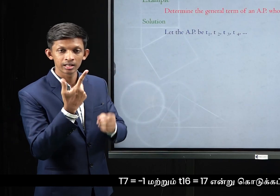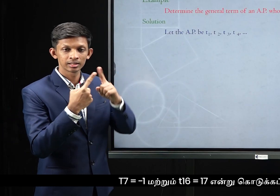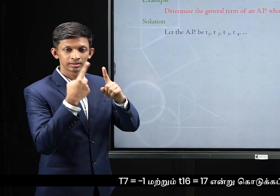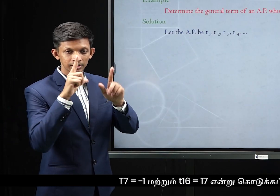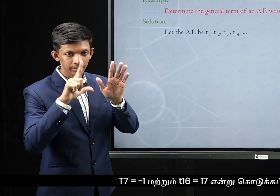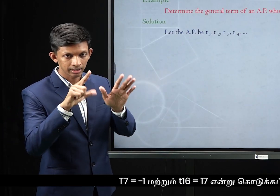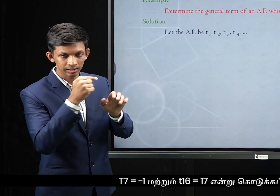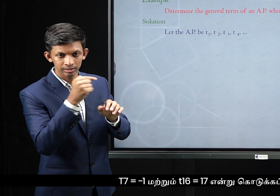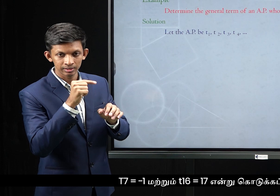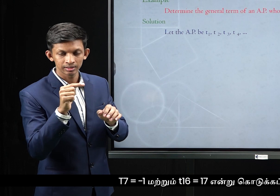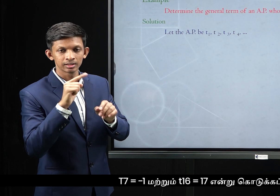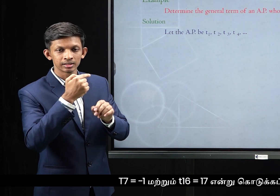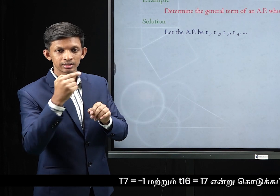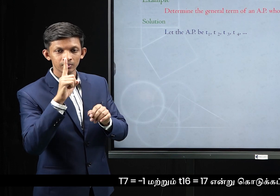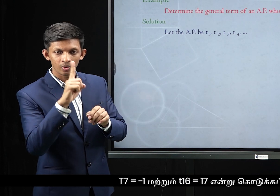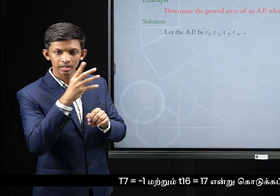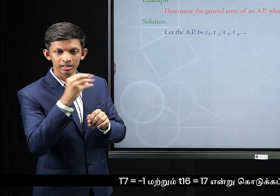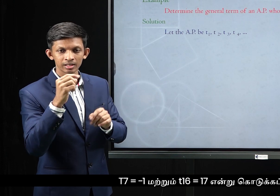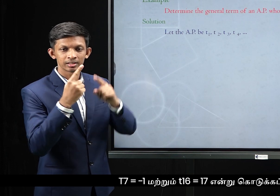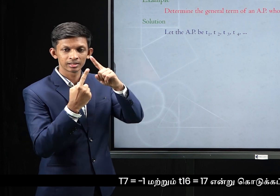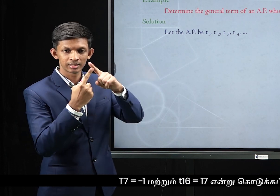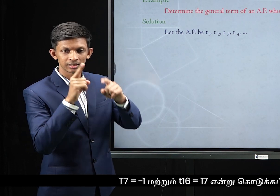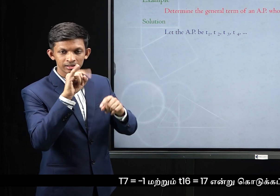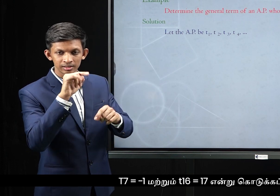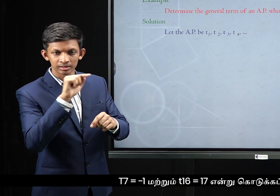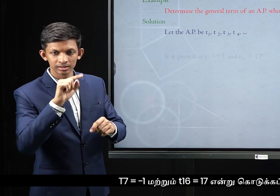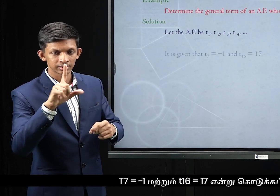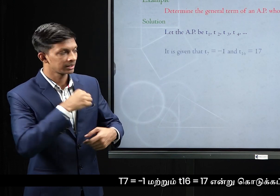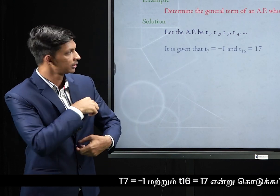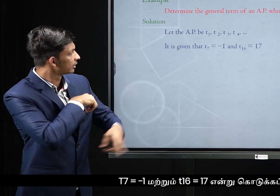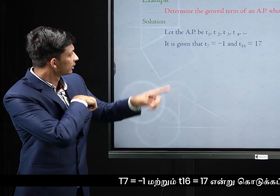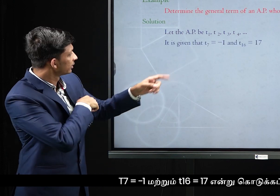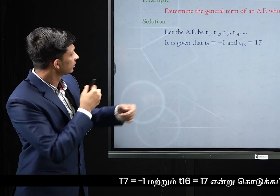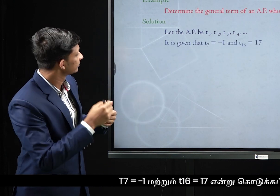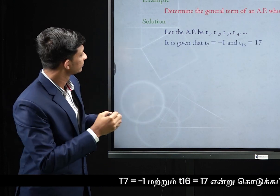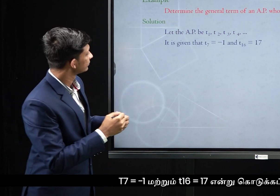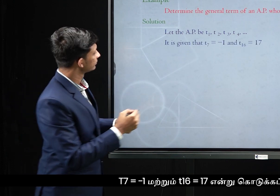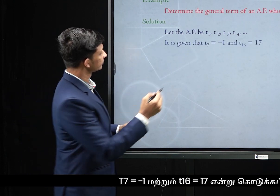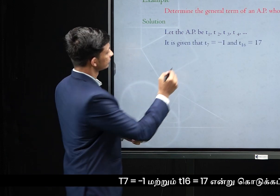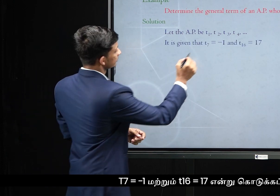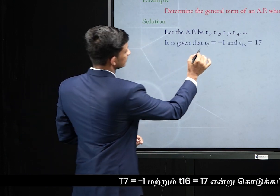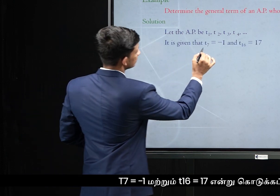T7 ஈடு கழித்தல் 1 மற்றும் T16 ஈடு 17 என்று